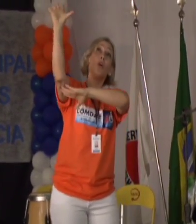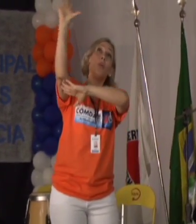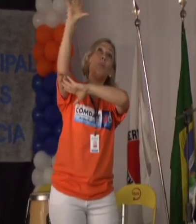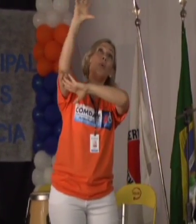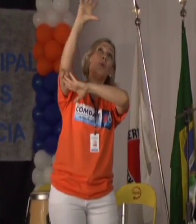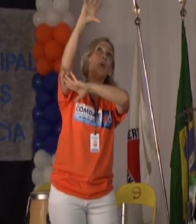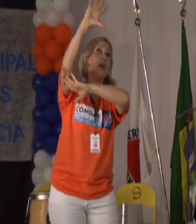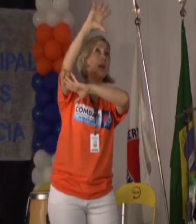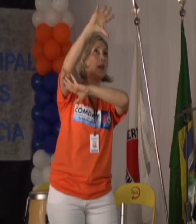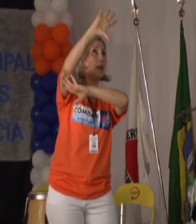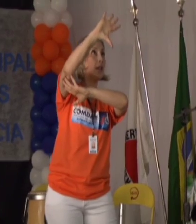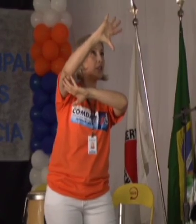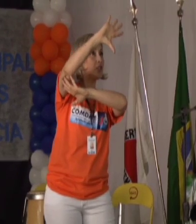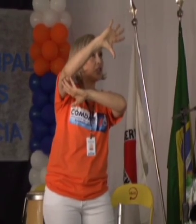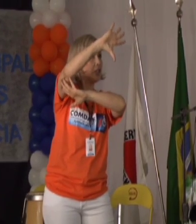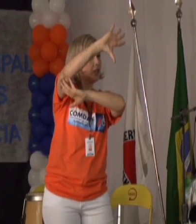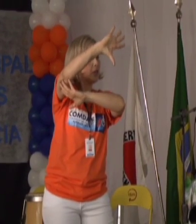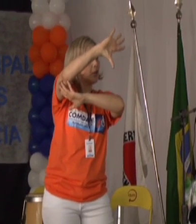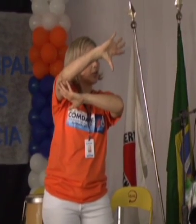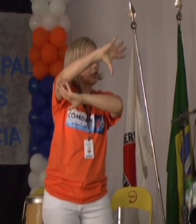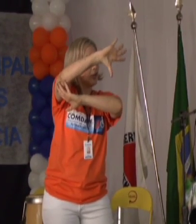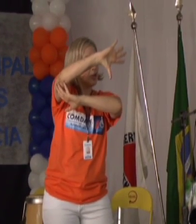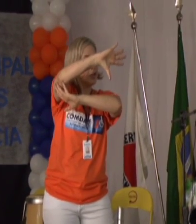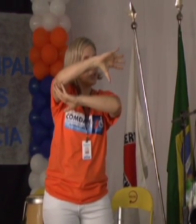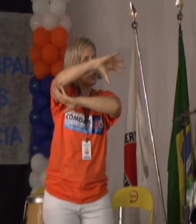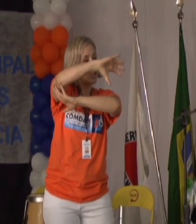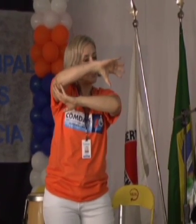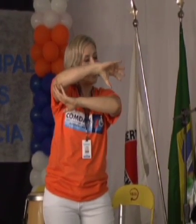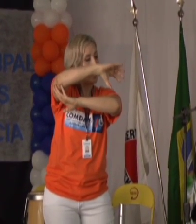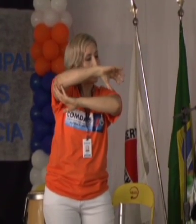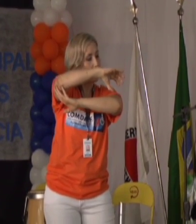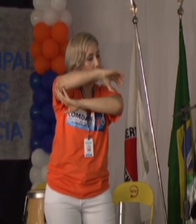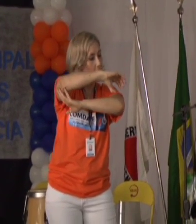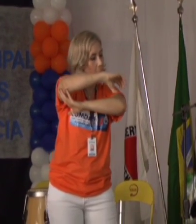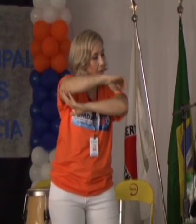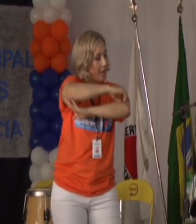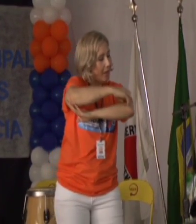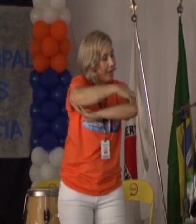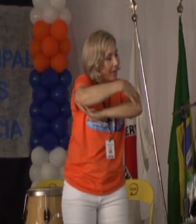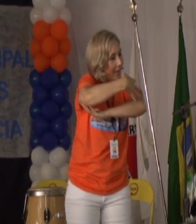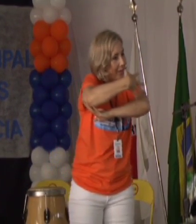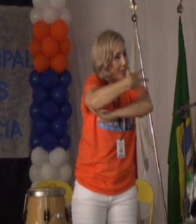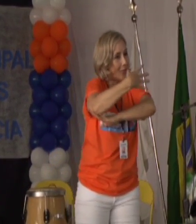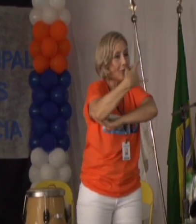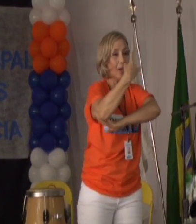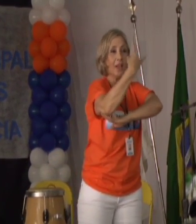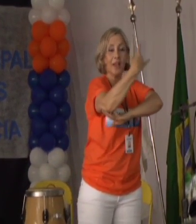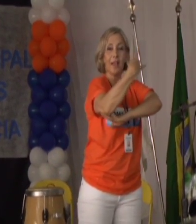quando ao longe vai tocando.